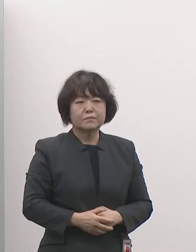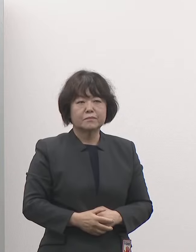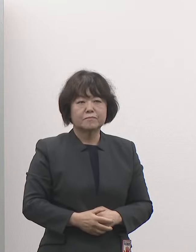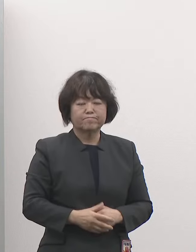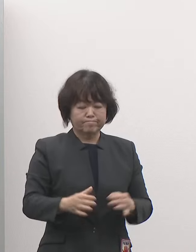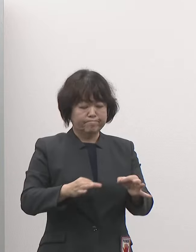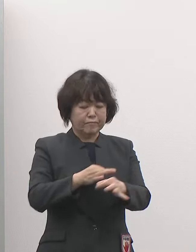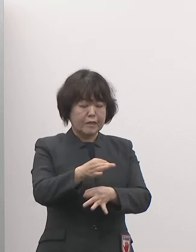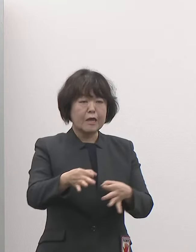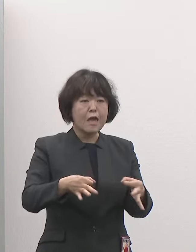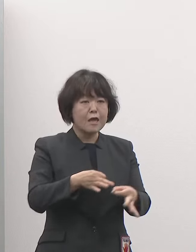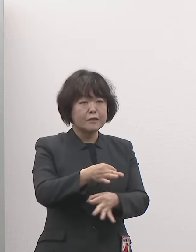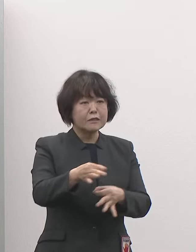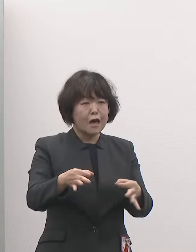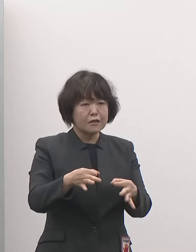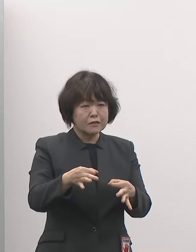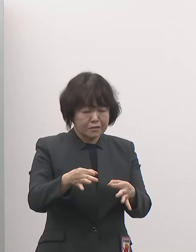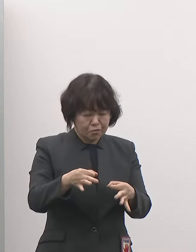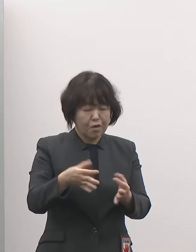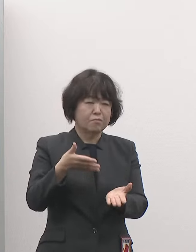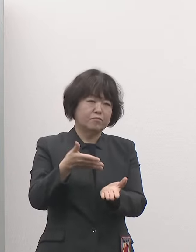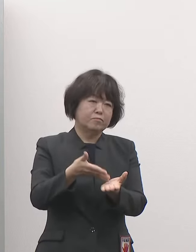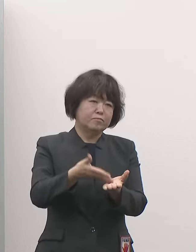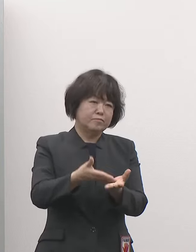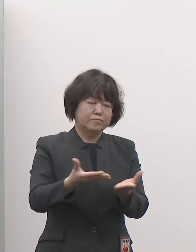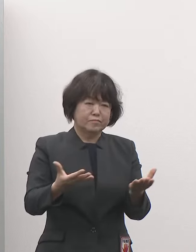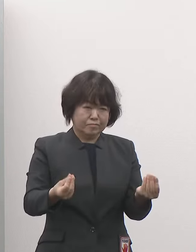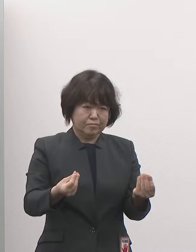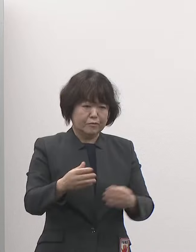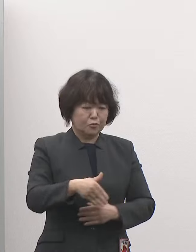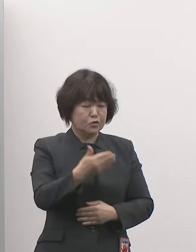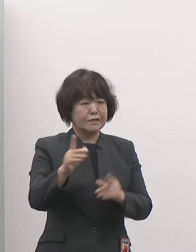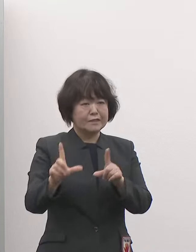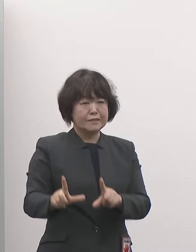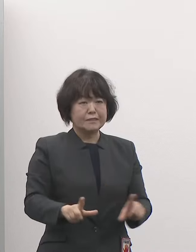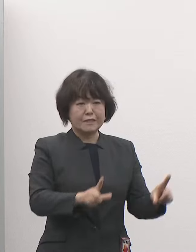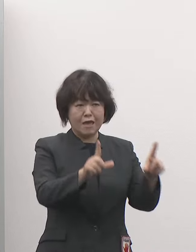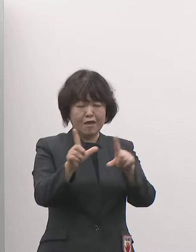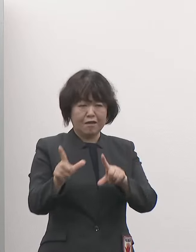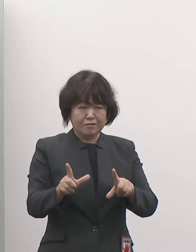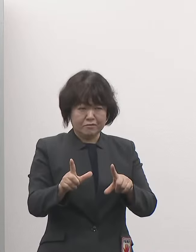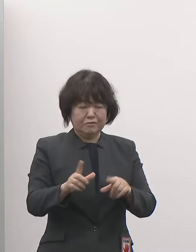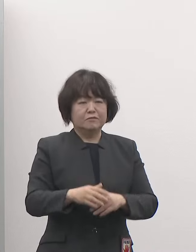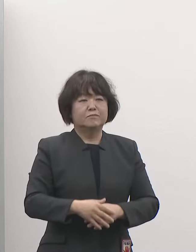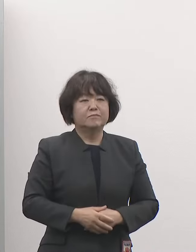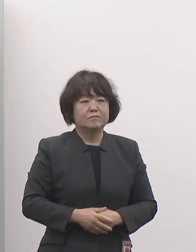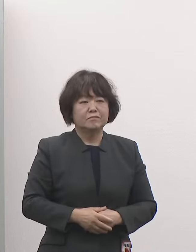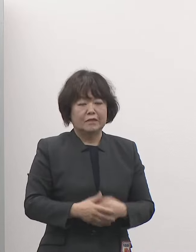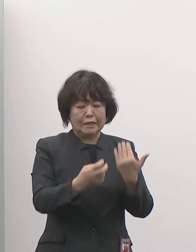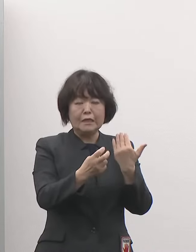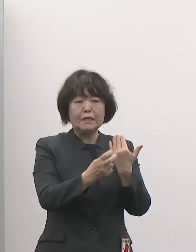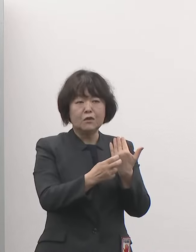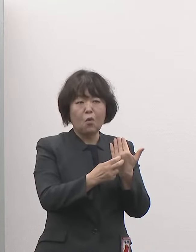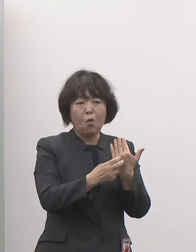経済関係取り組み、主なものは今申し上げたとおりでありますが、次に生活基盤の話といたしましては、まず医療に関しまし